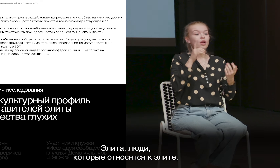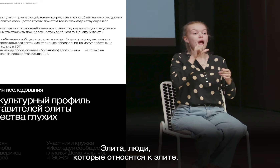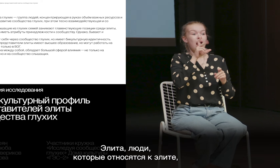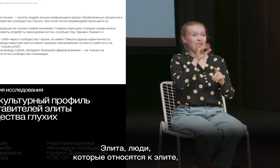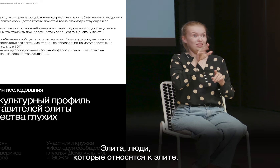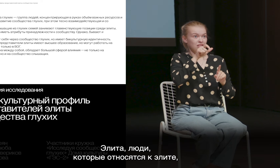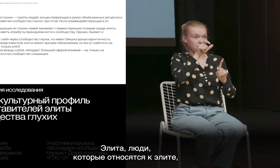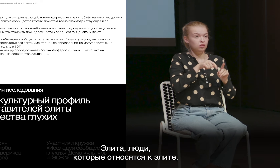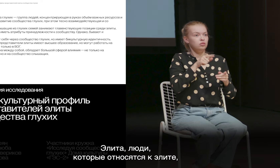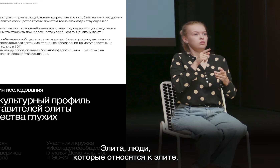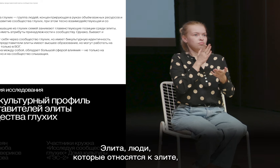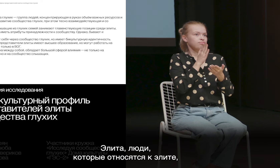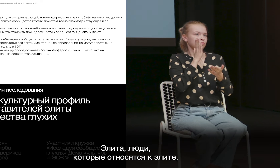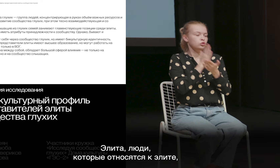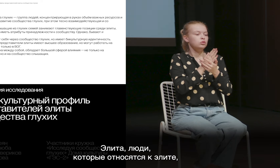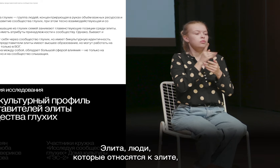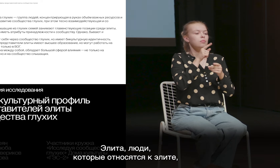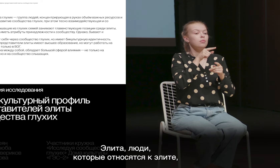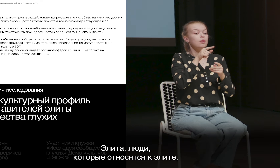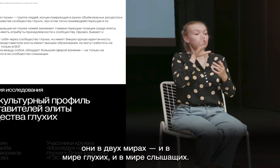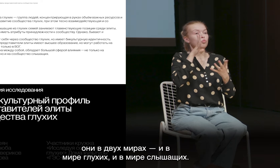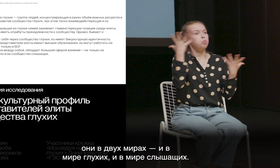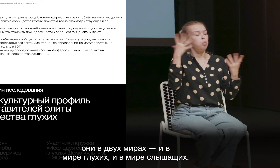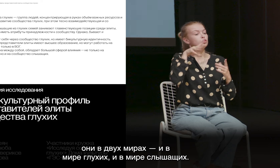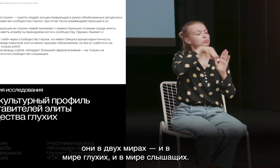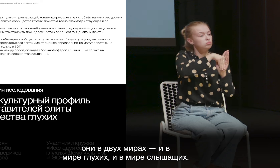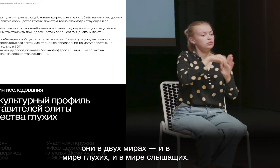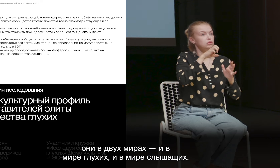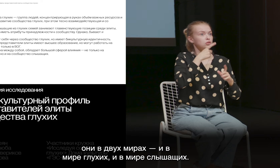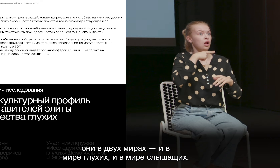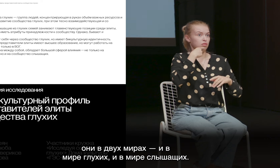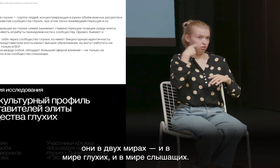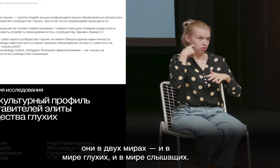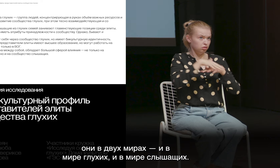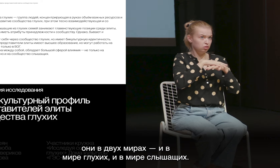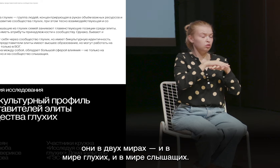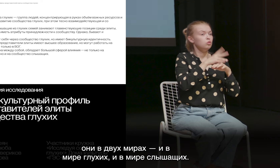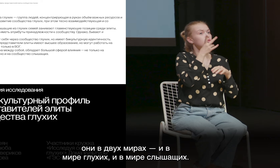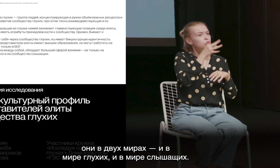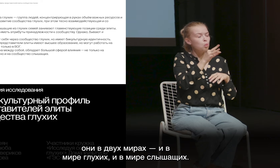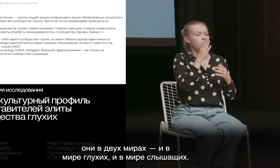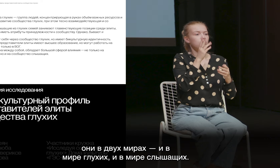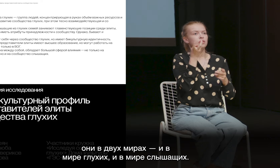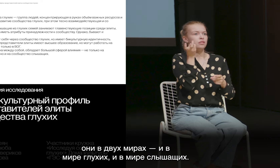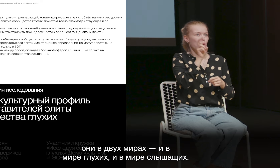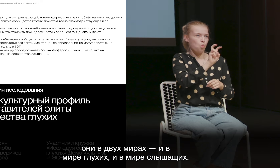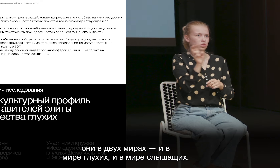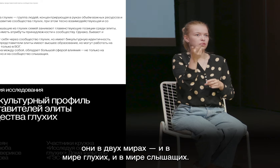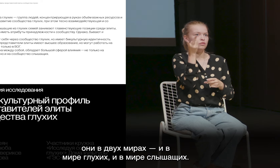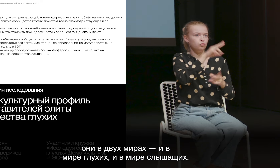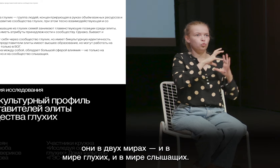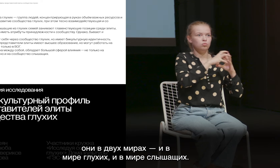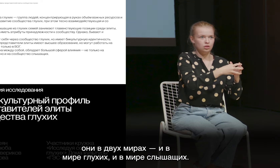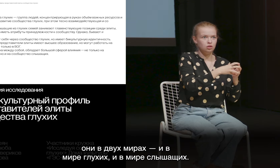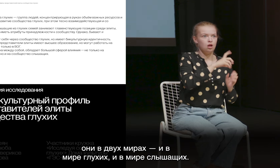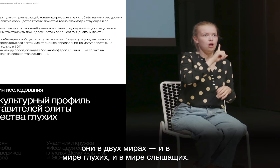внутри сообществ. Элита, люди, которые относятся к элите, они в сообществе...